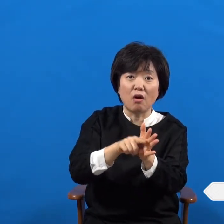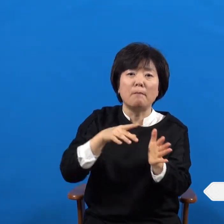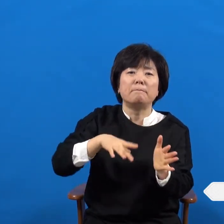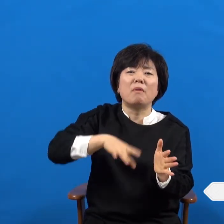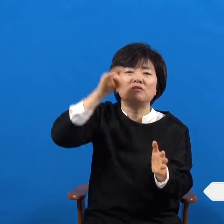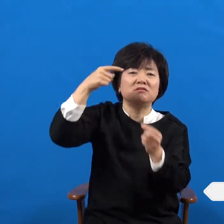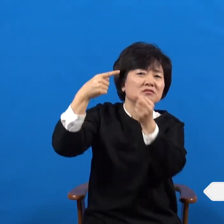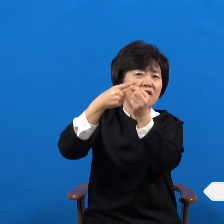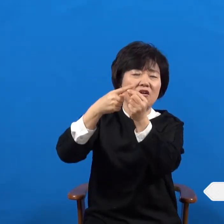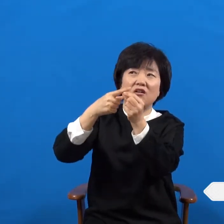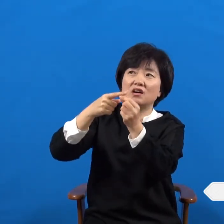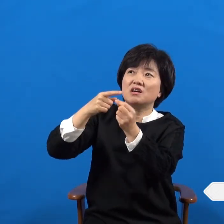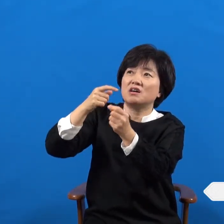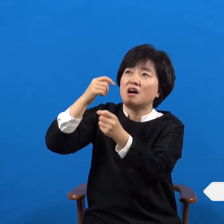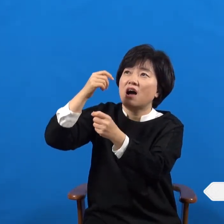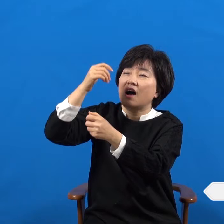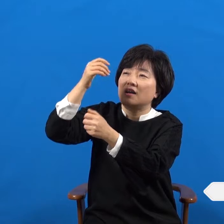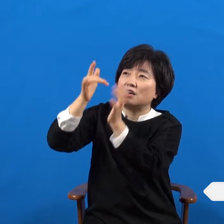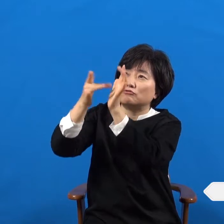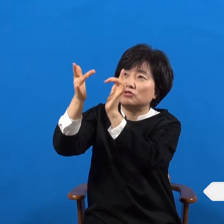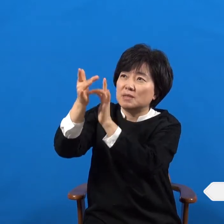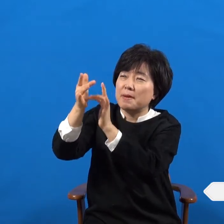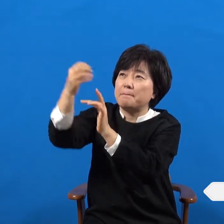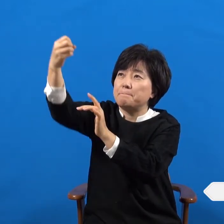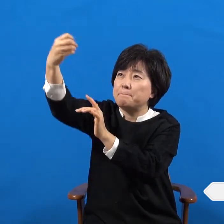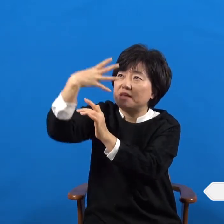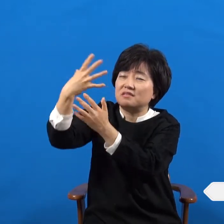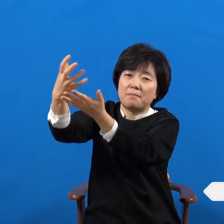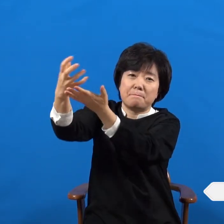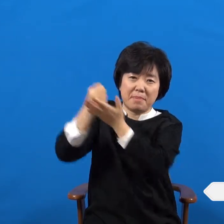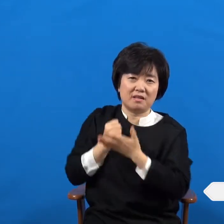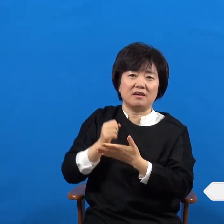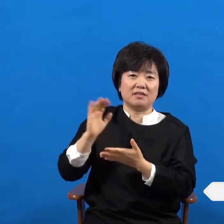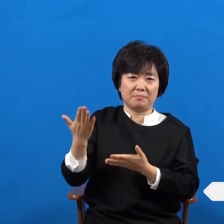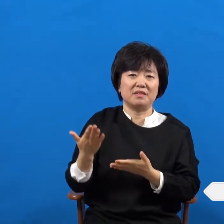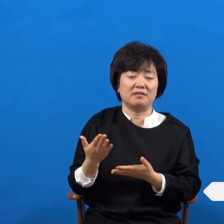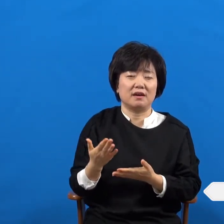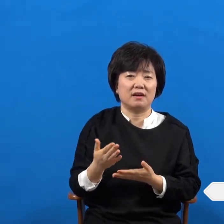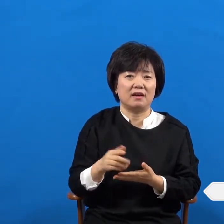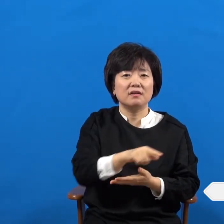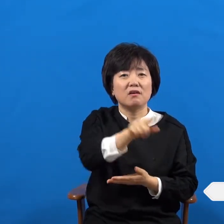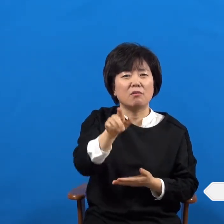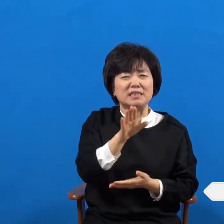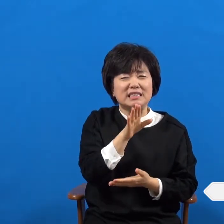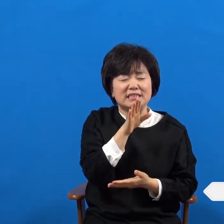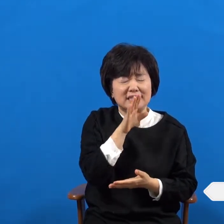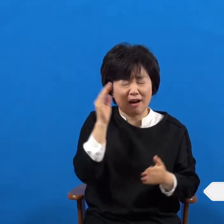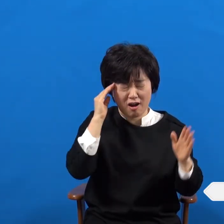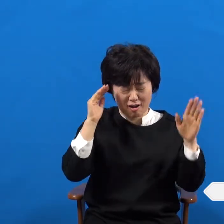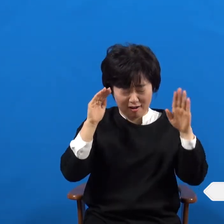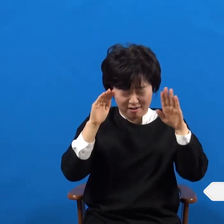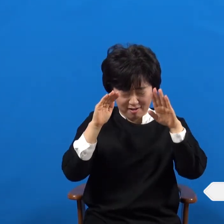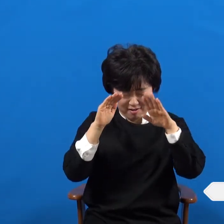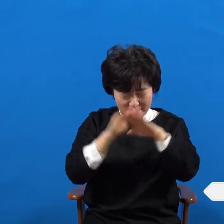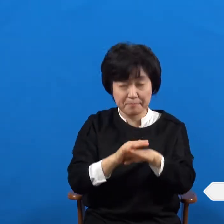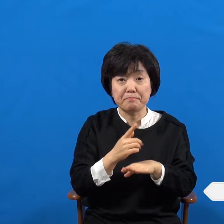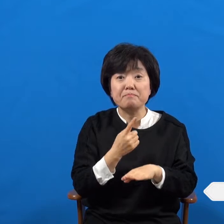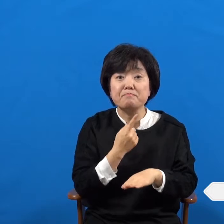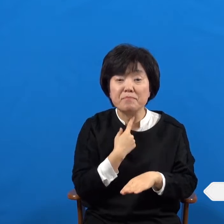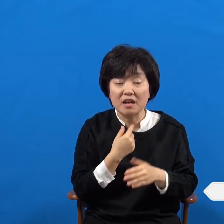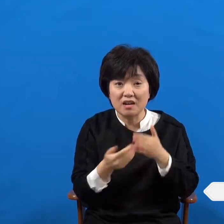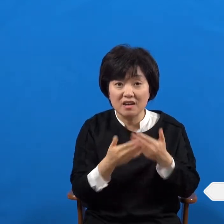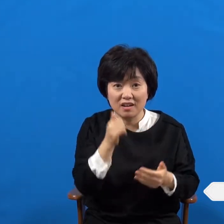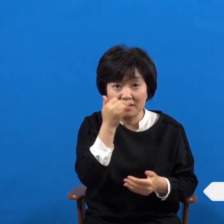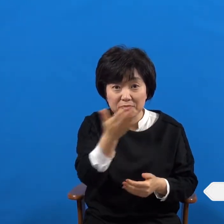함을 말씀하고 있습니다. 여러분 진짜 어두움을 경험해 보신 적이 있습니까?